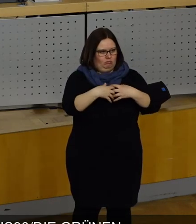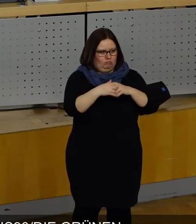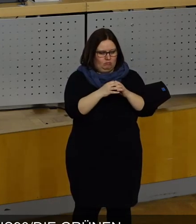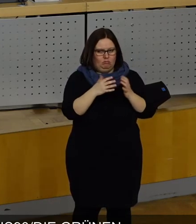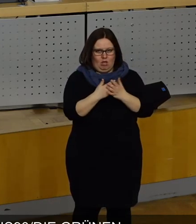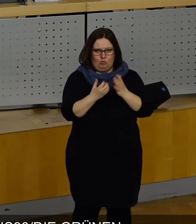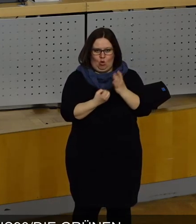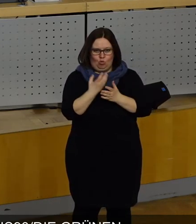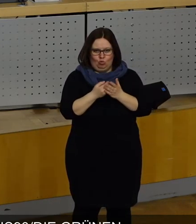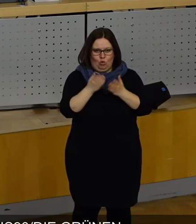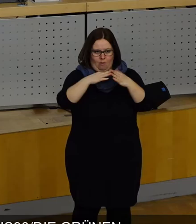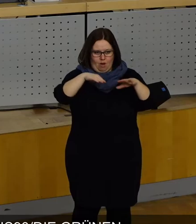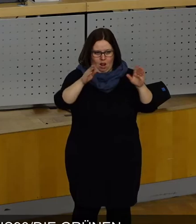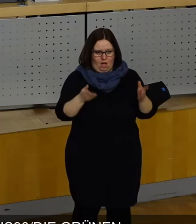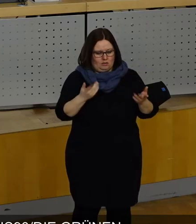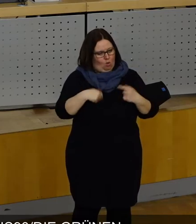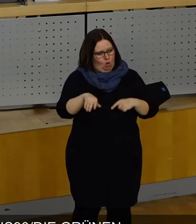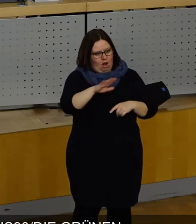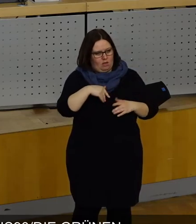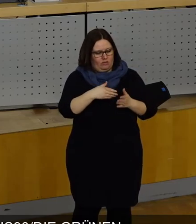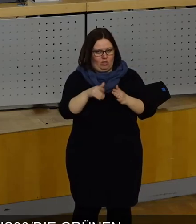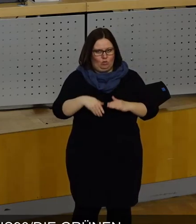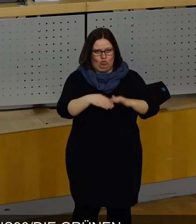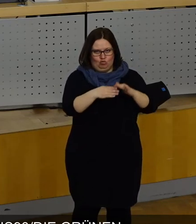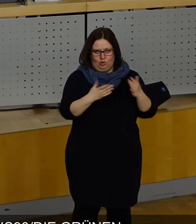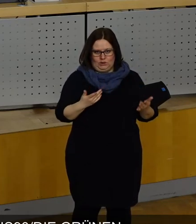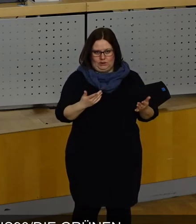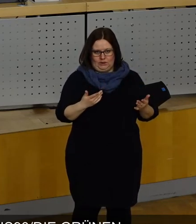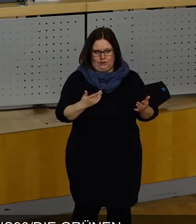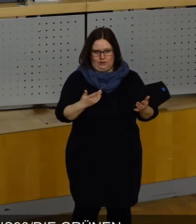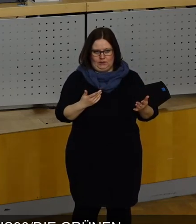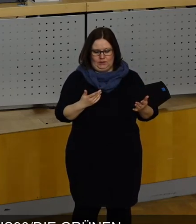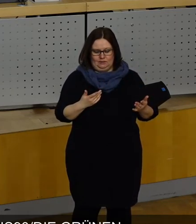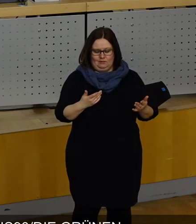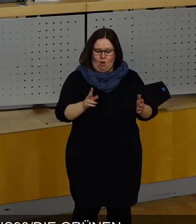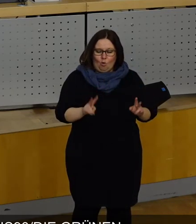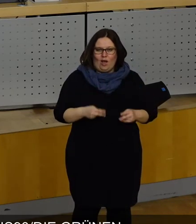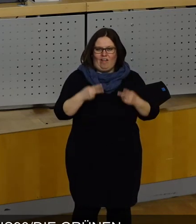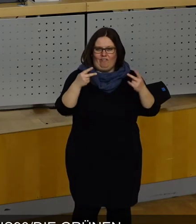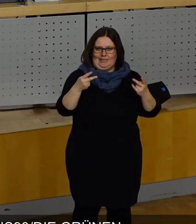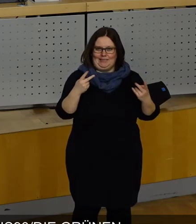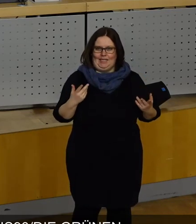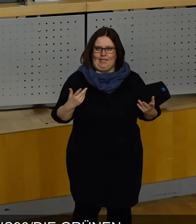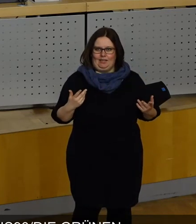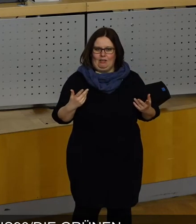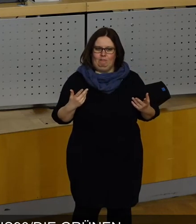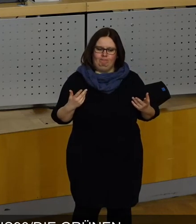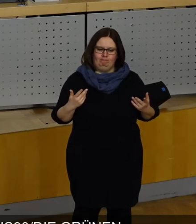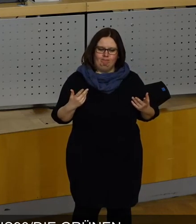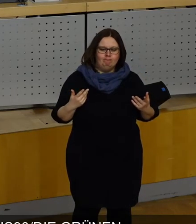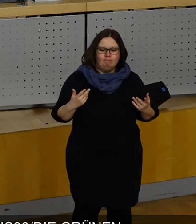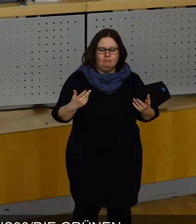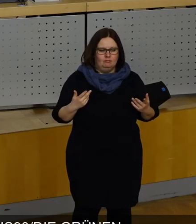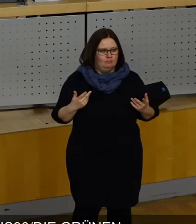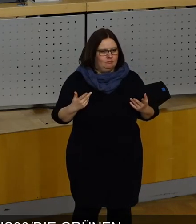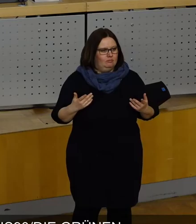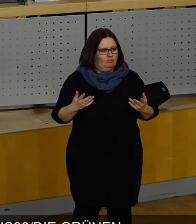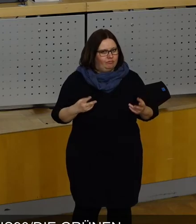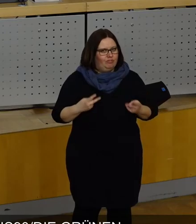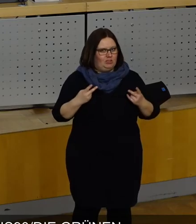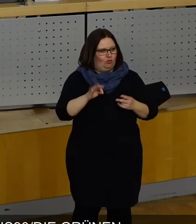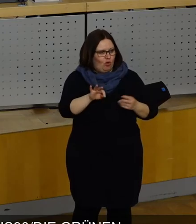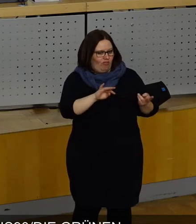wichtige Einrichtung. Das Land wird das auch weiter unterstützen. Es ist vor allen Dingen deswegen wichtig, weil es ganz Wichtiges tut, unter anderem für